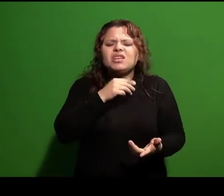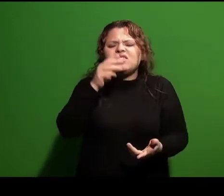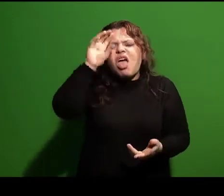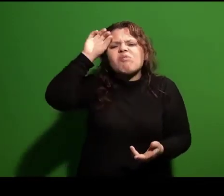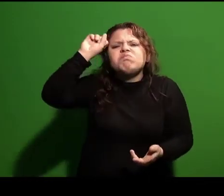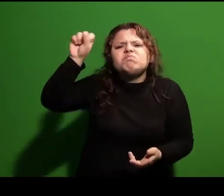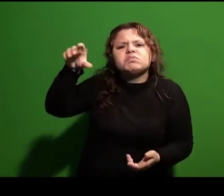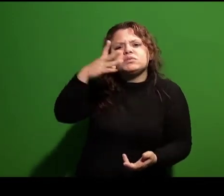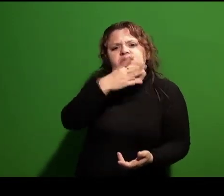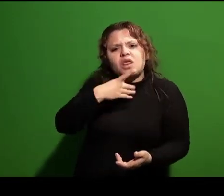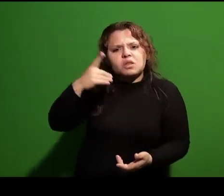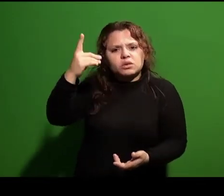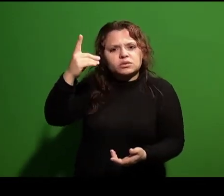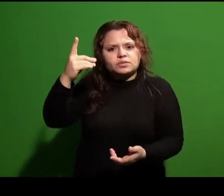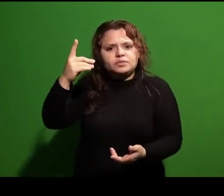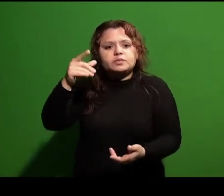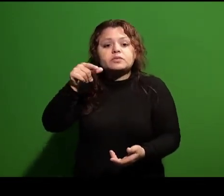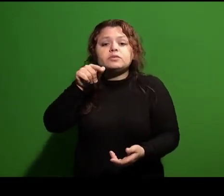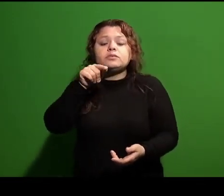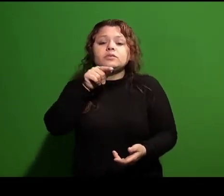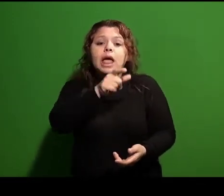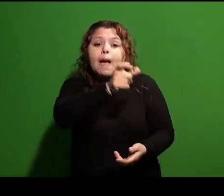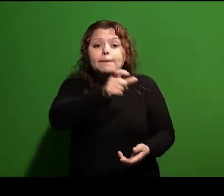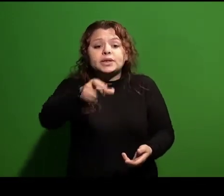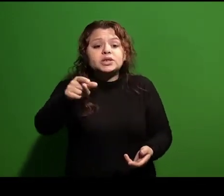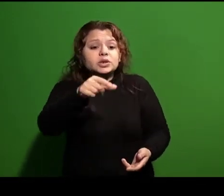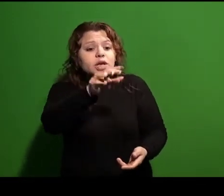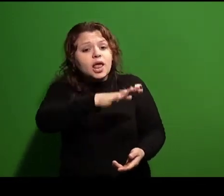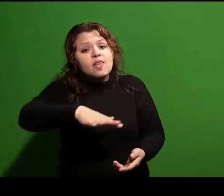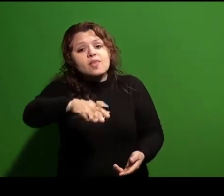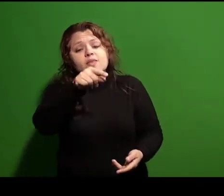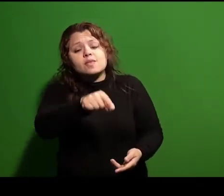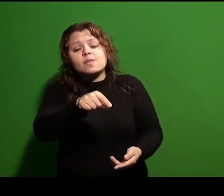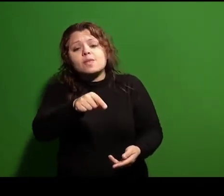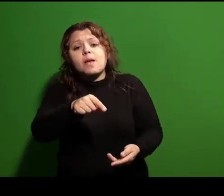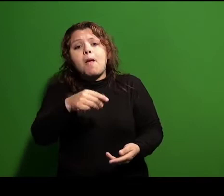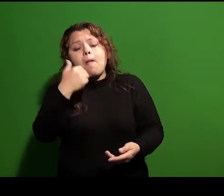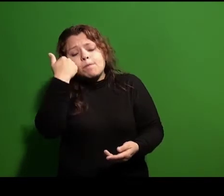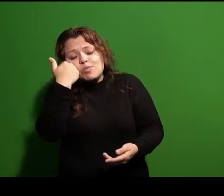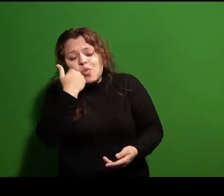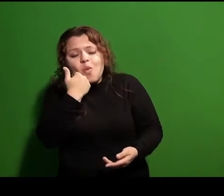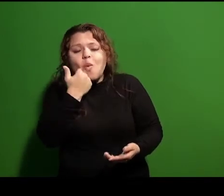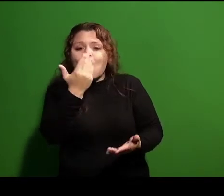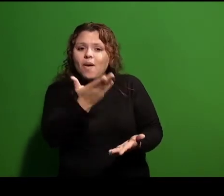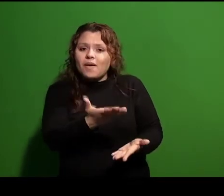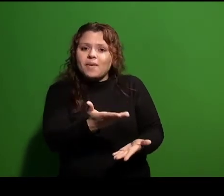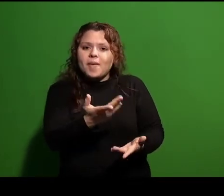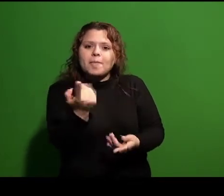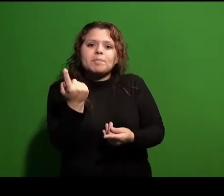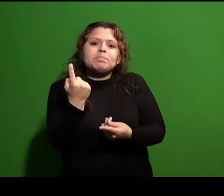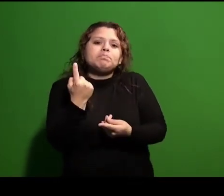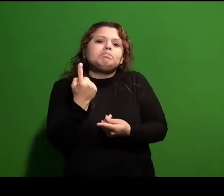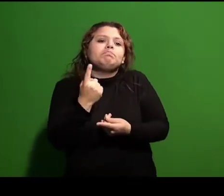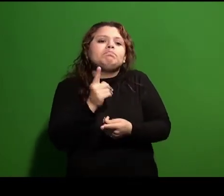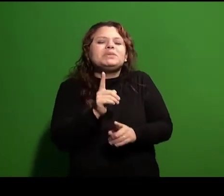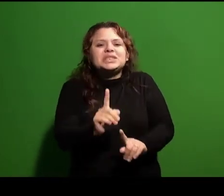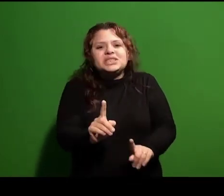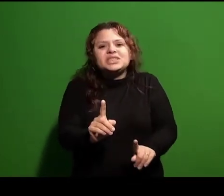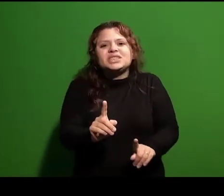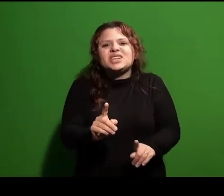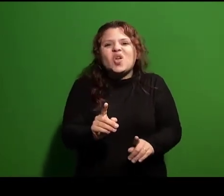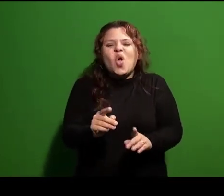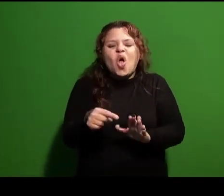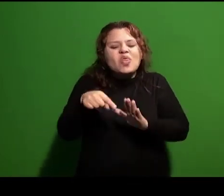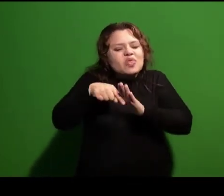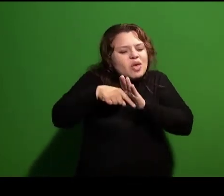espiritualmente indiferentes. Los laodicenses parecen ser buenas personas morales. Tienen lo que Pablo llama apariencia de